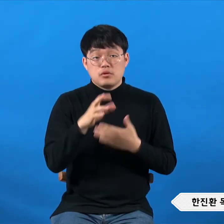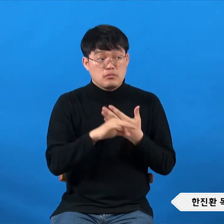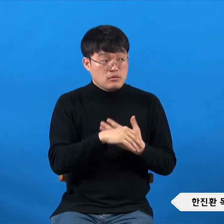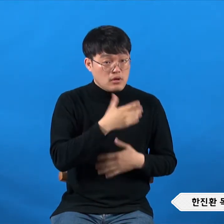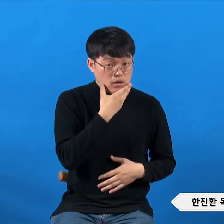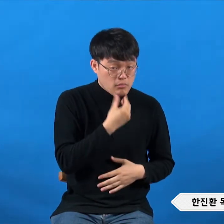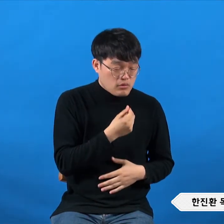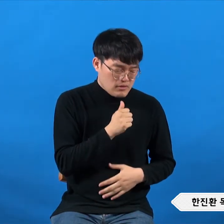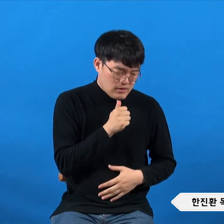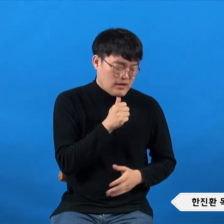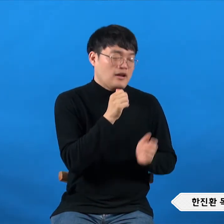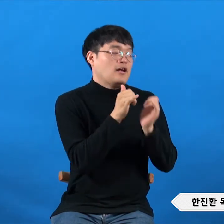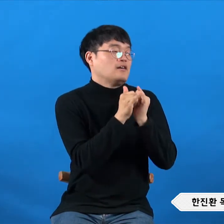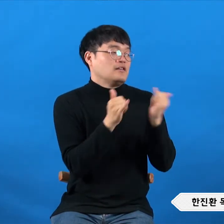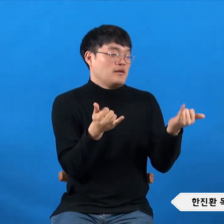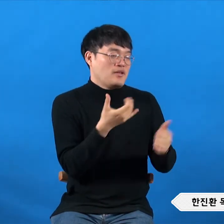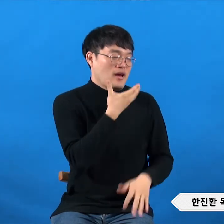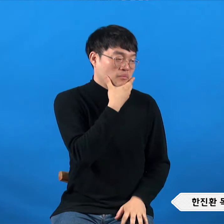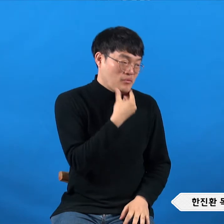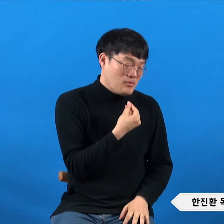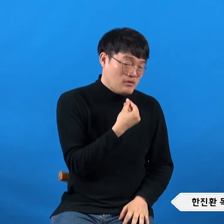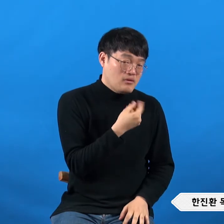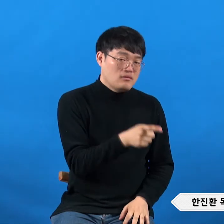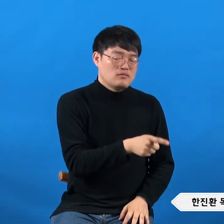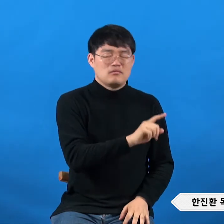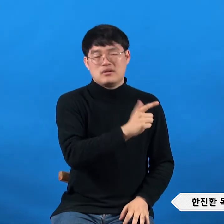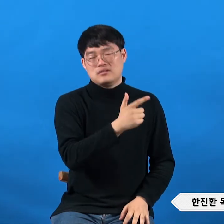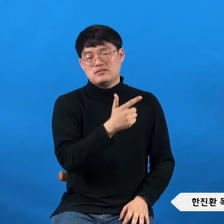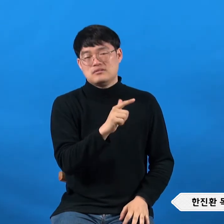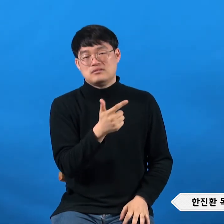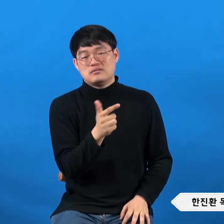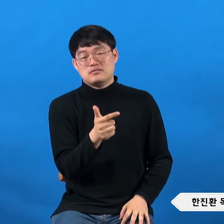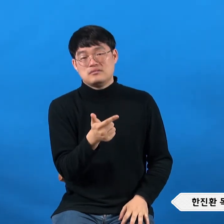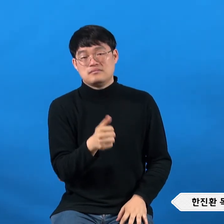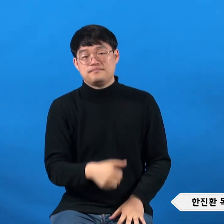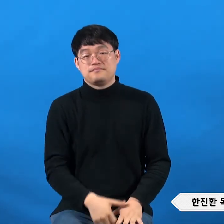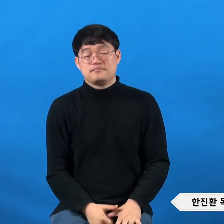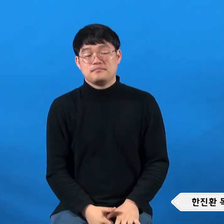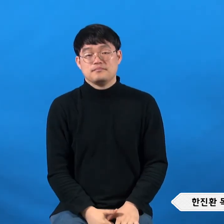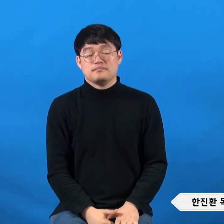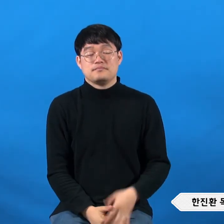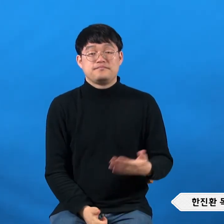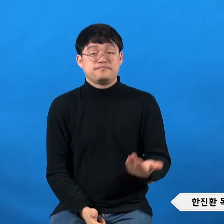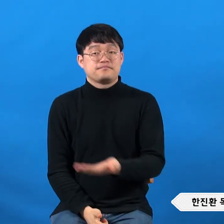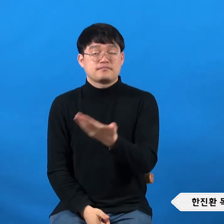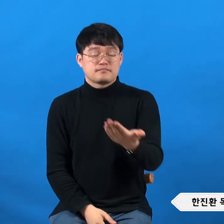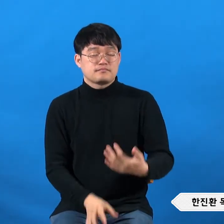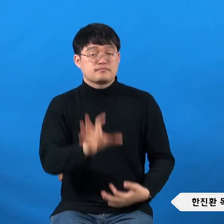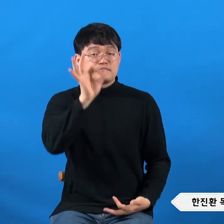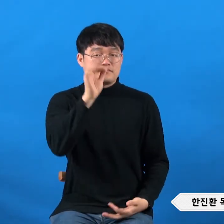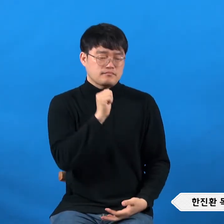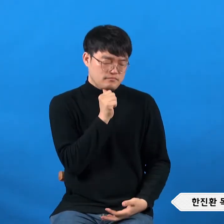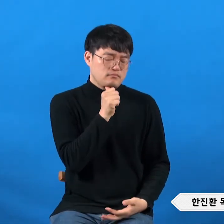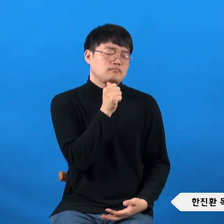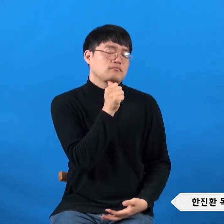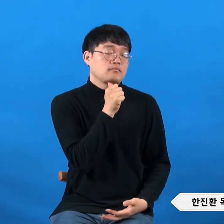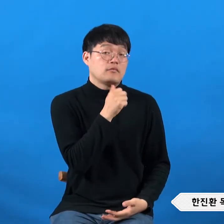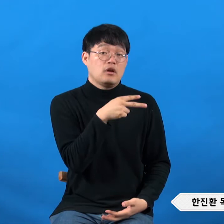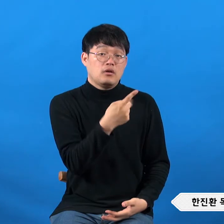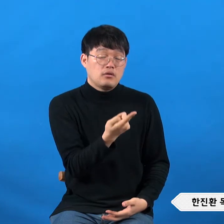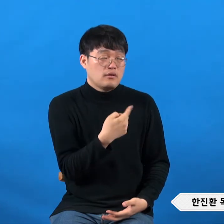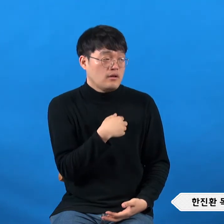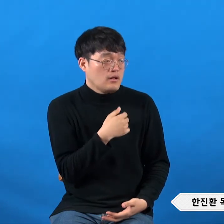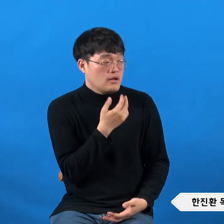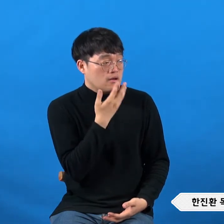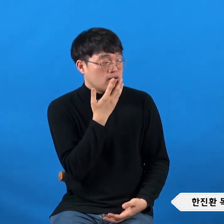없으면 행복한가? 가난한 사람은 행복한가? 그것도 아닙니다. 돈이 없어도